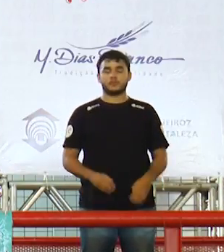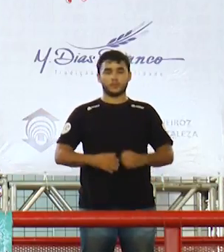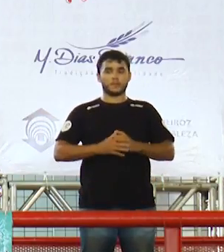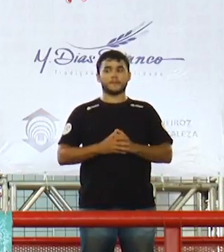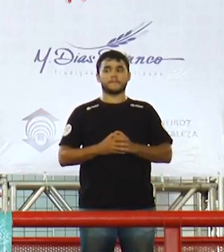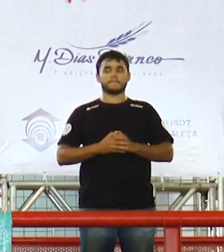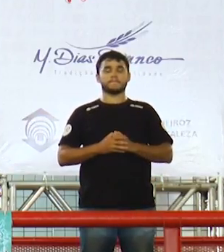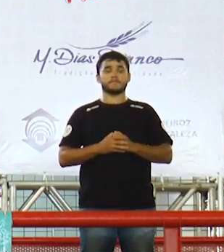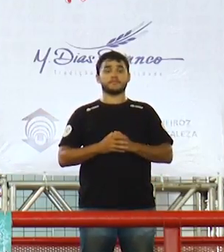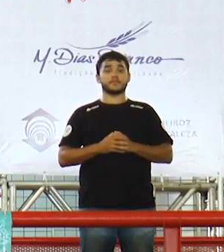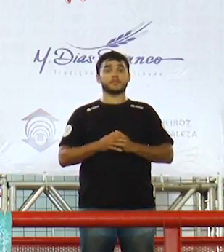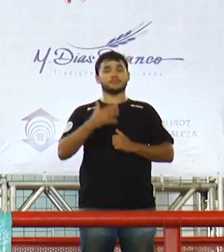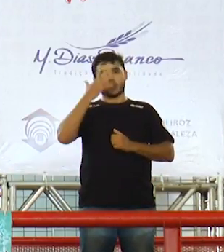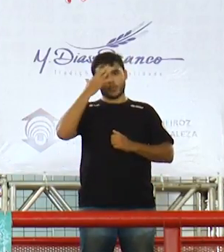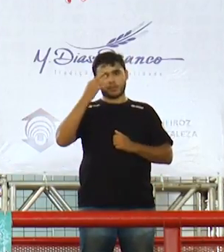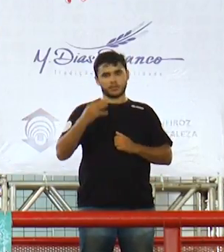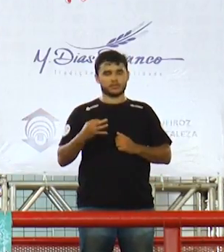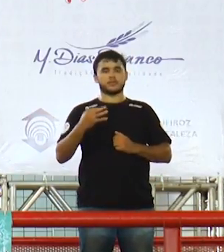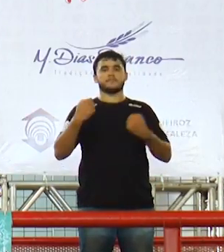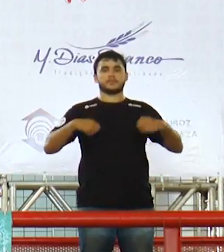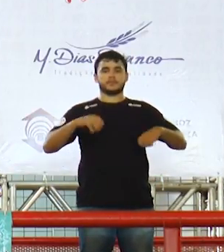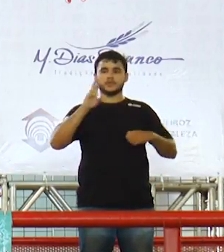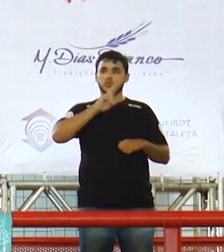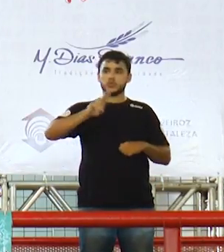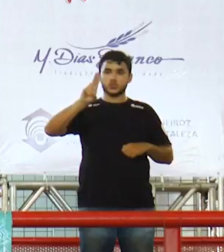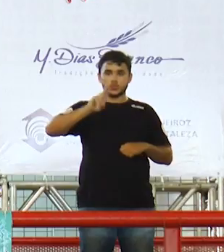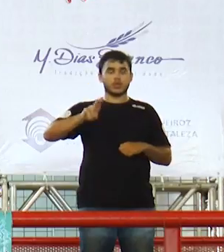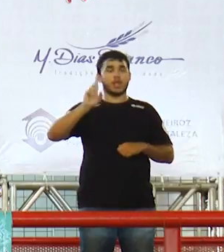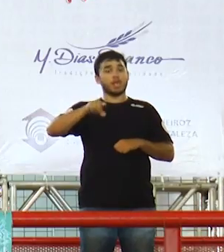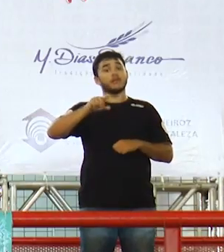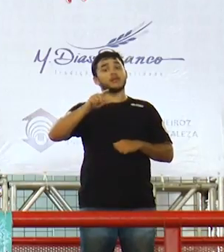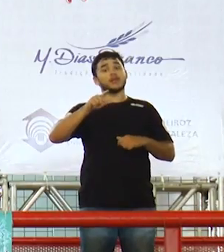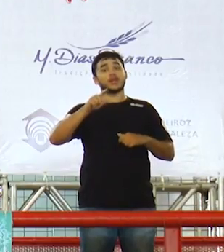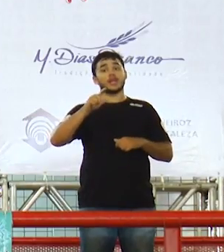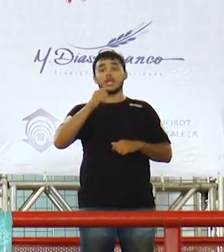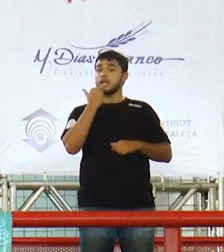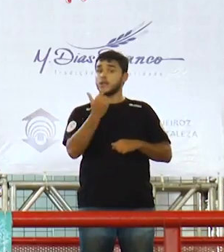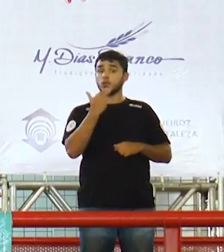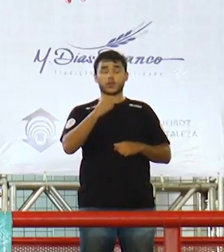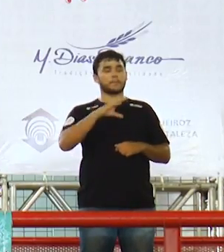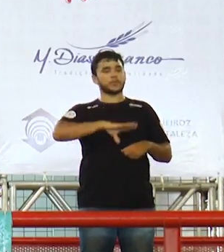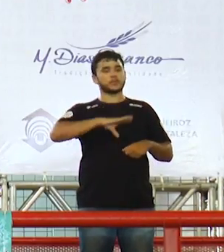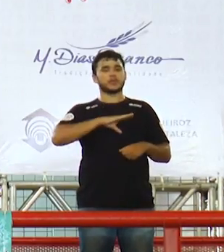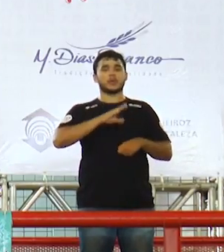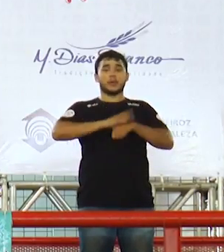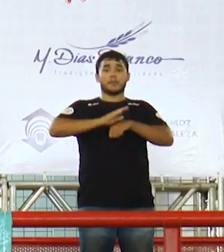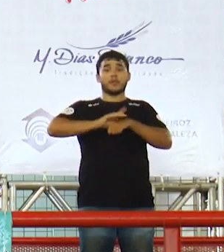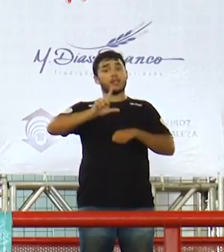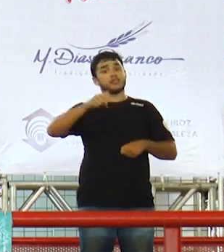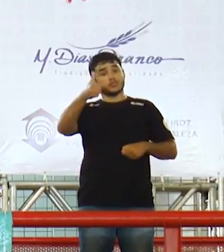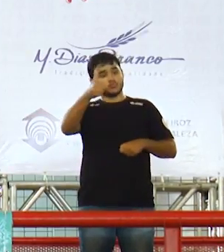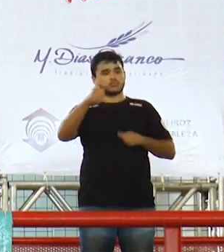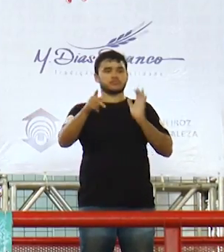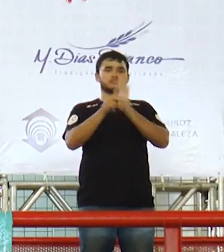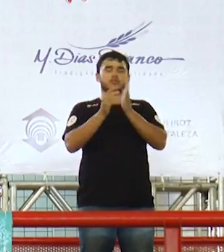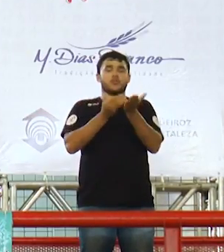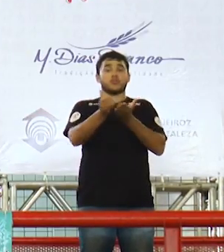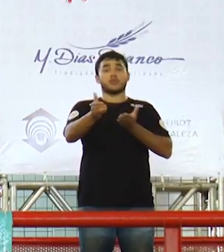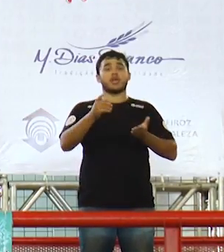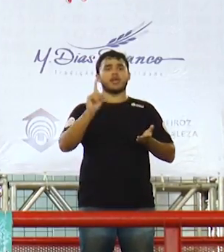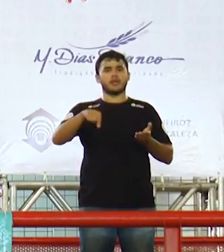Veja, compreender e usar a língua portuguesa como língua materna, geradora